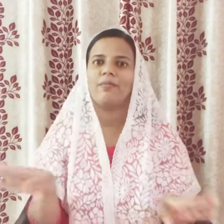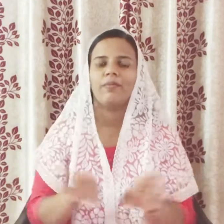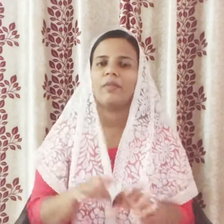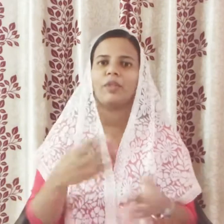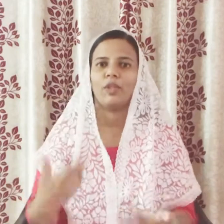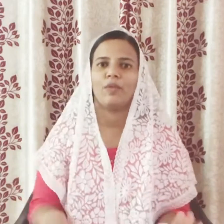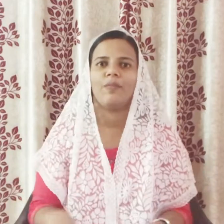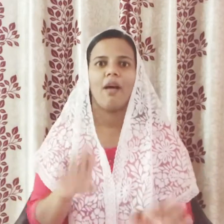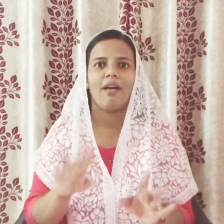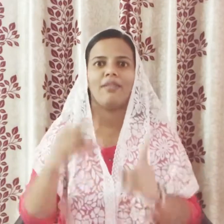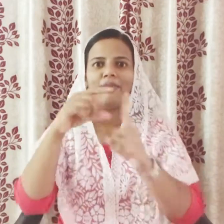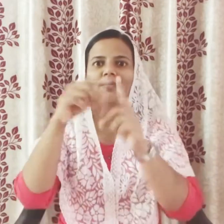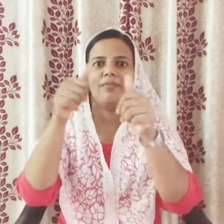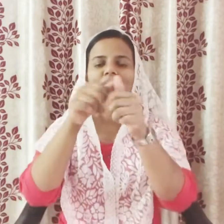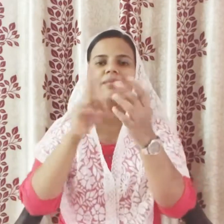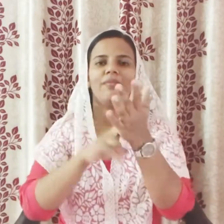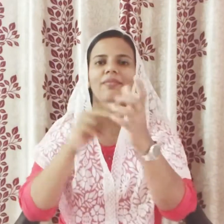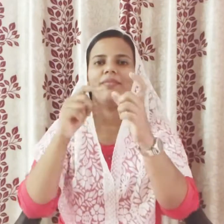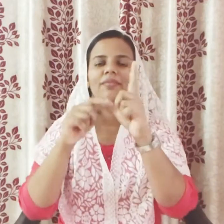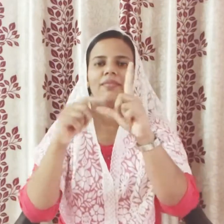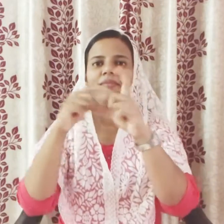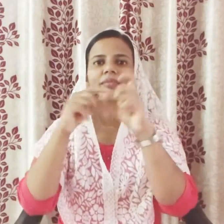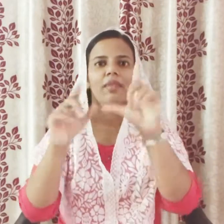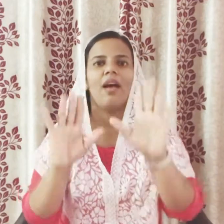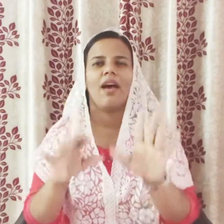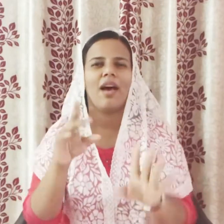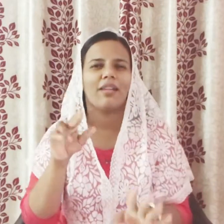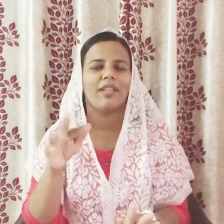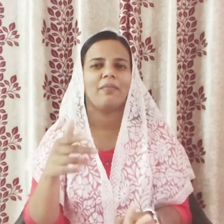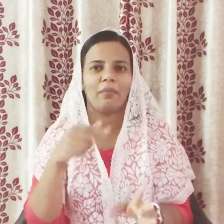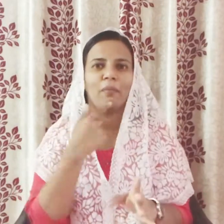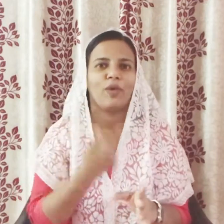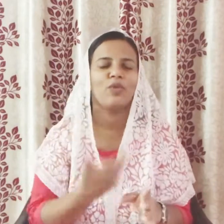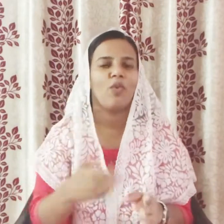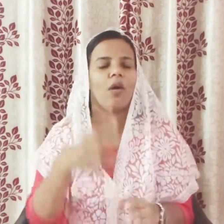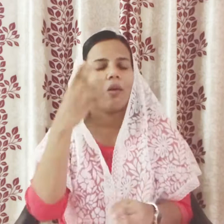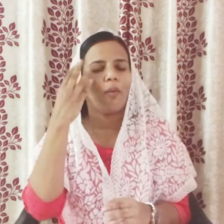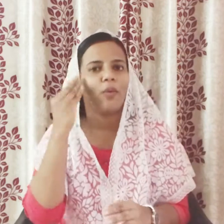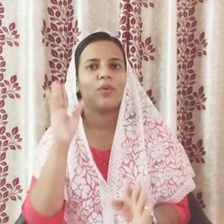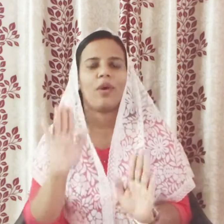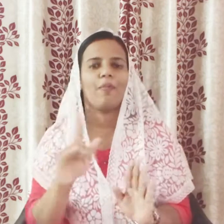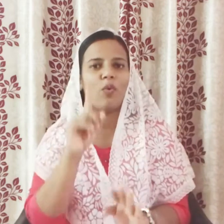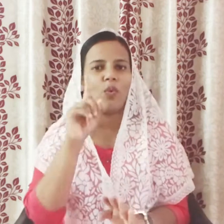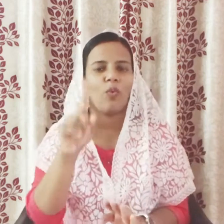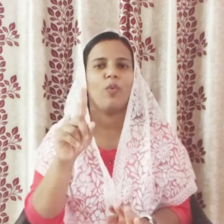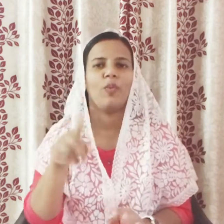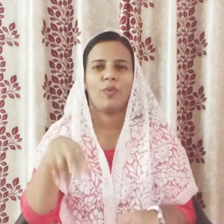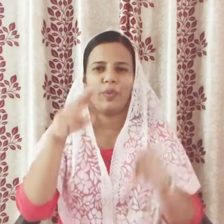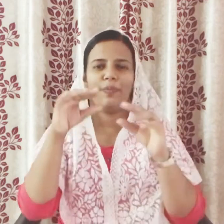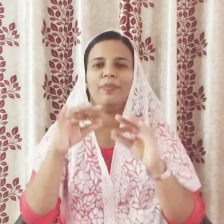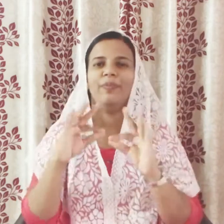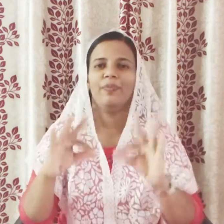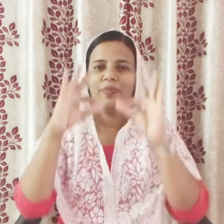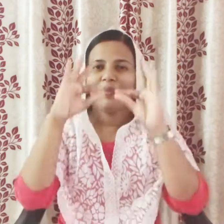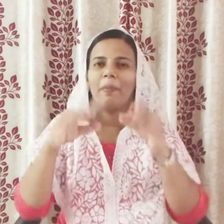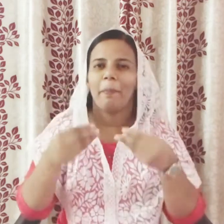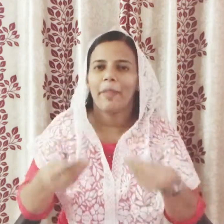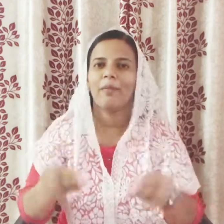മാറ്റപ്പെടുന്ന, അതാണ് ദാനിയേലിൻ്റെ കാലഘട്ടത്തിൽ പറഞ്ഞാണല്ലോ. അപ്പം അവരെല്ലാം നിദ്ര കൊള്ളുക. എന്തിനു വേണ്ടിയാണ്? അവർക്കൊരു പ്രതിഫലമുണ്ട്. ഒന്നുകിൽ